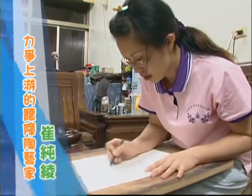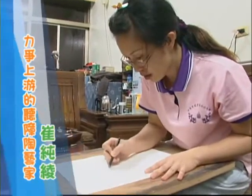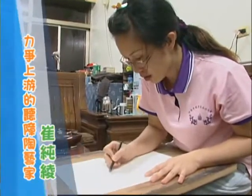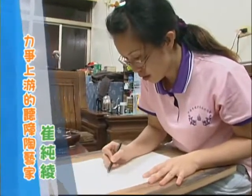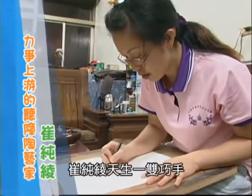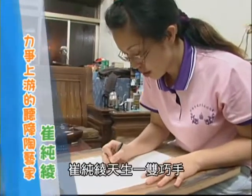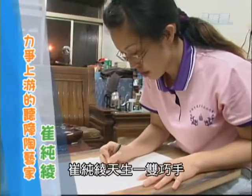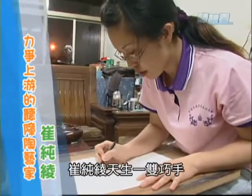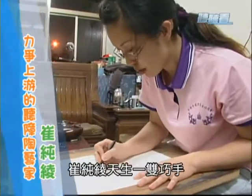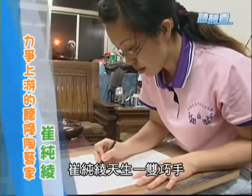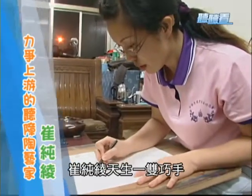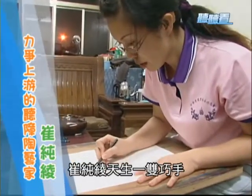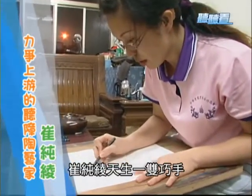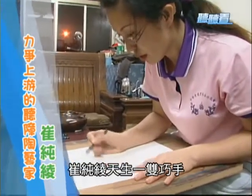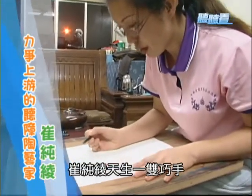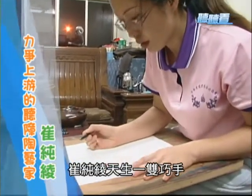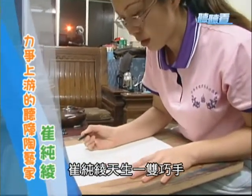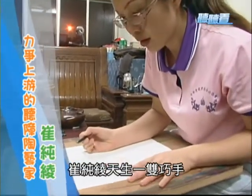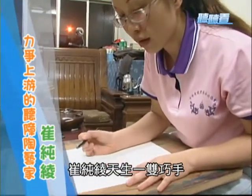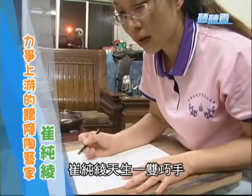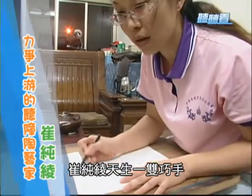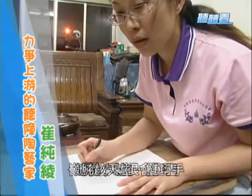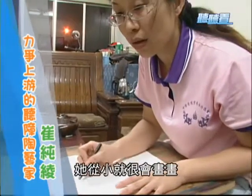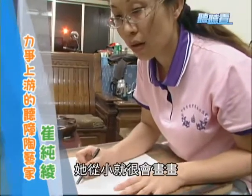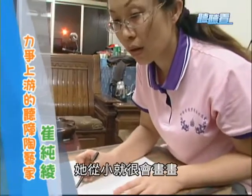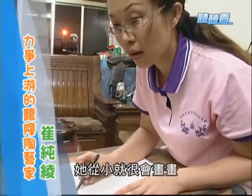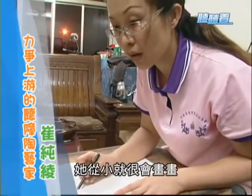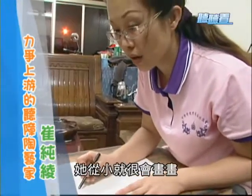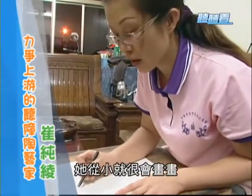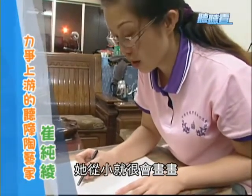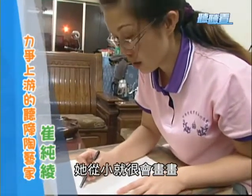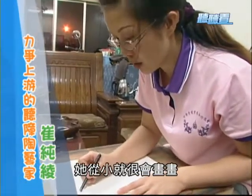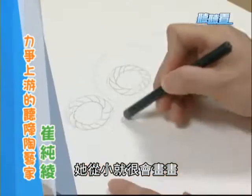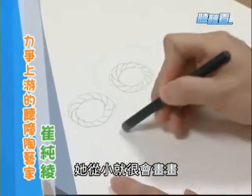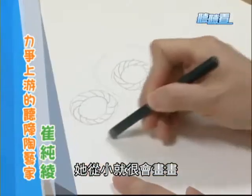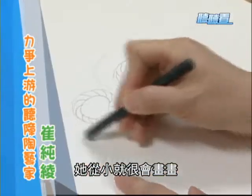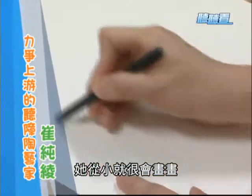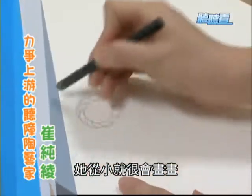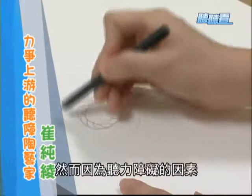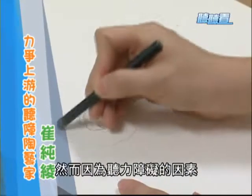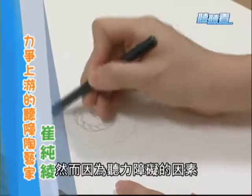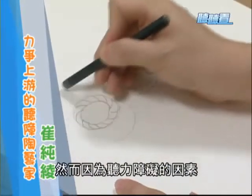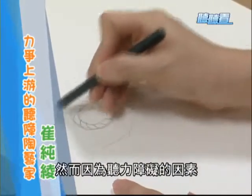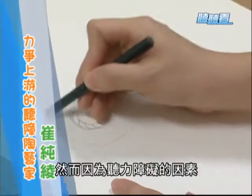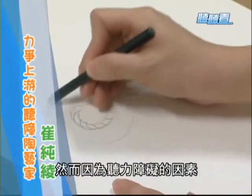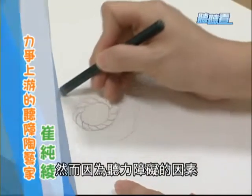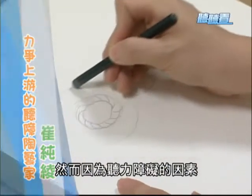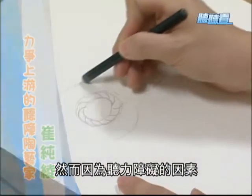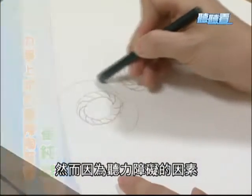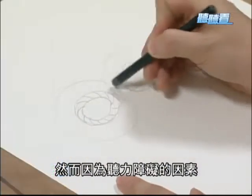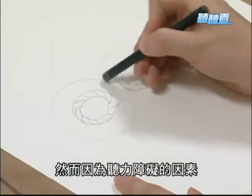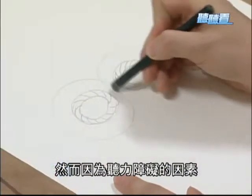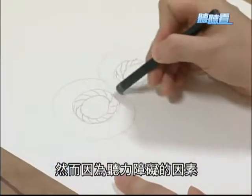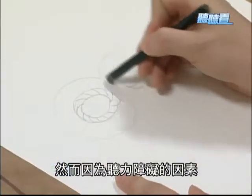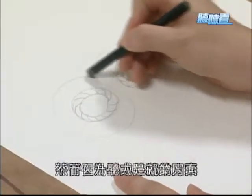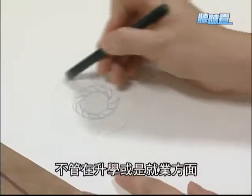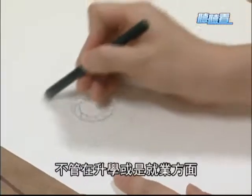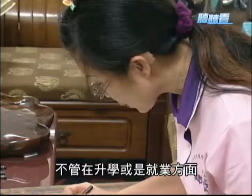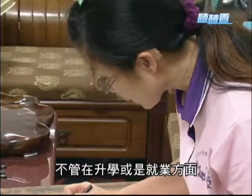崔纯林天生一双巧手，他从小就很会画画，然而因为听力障碍的因素，不管在升学